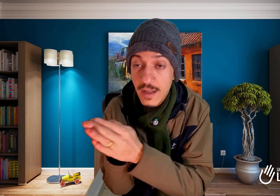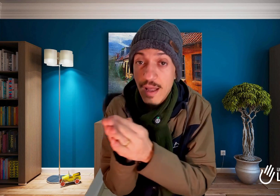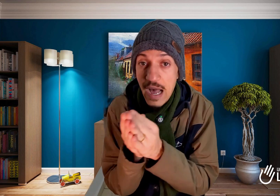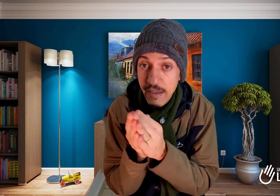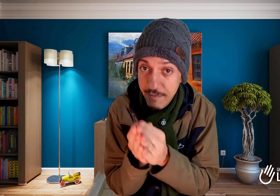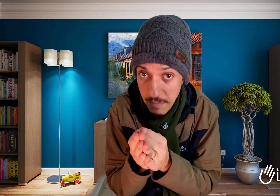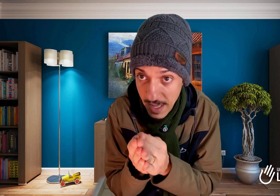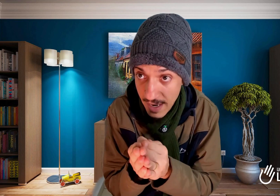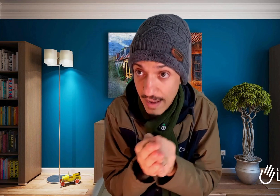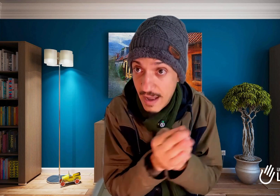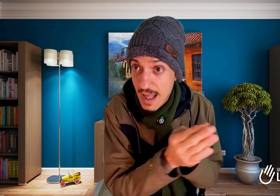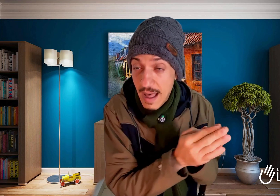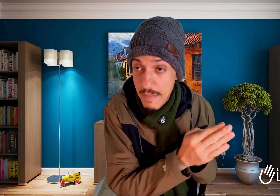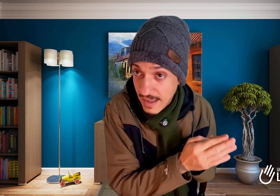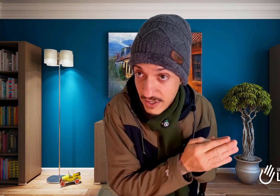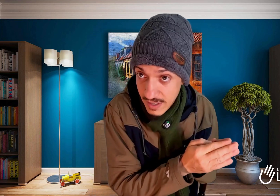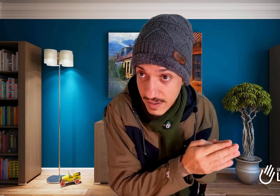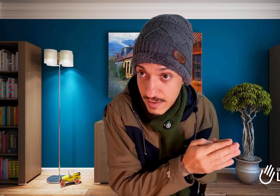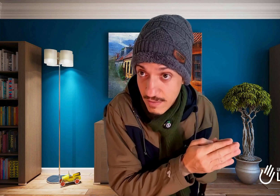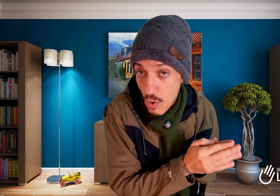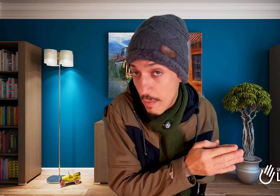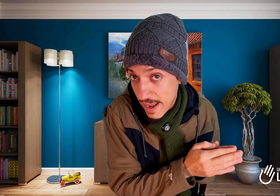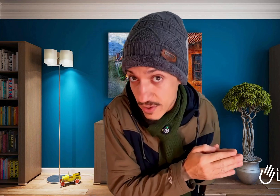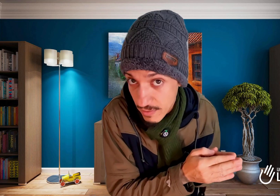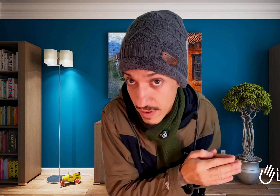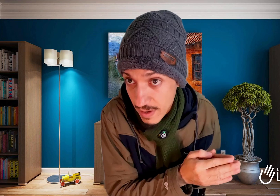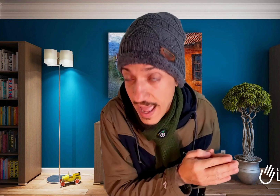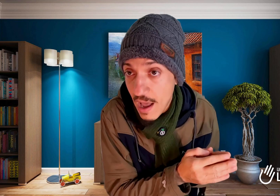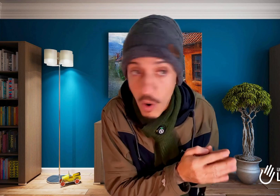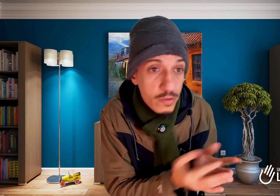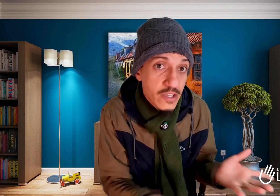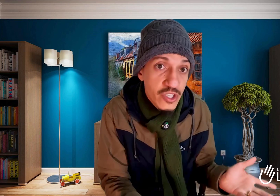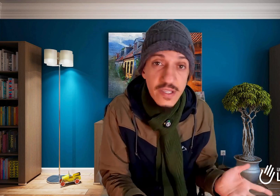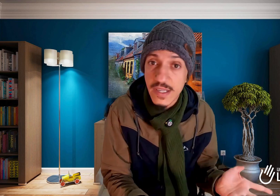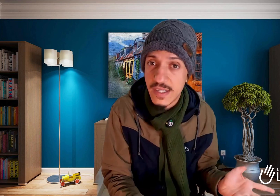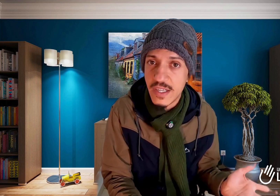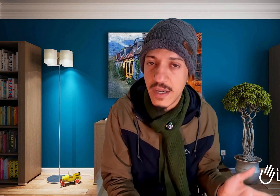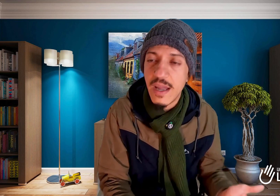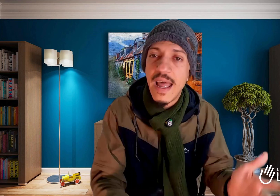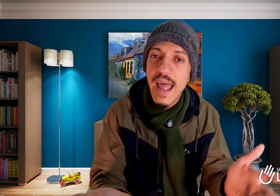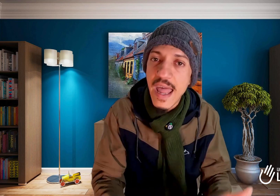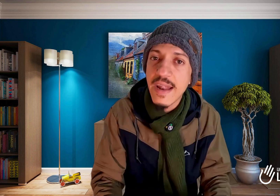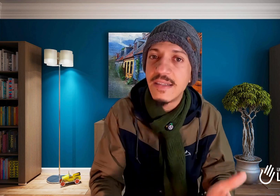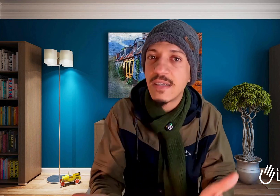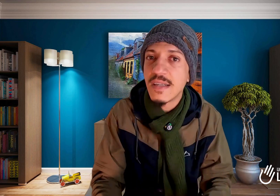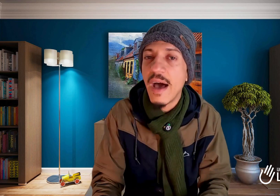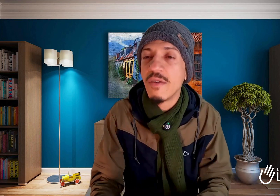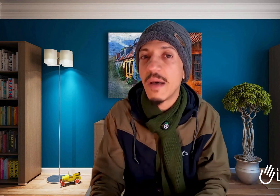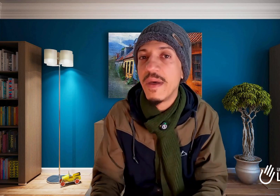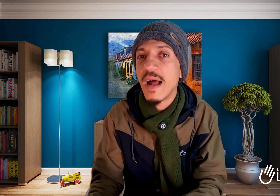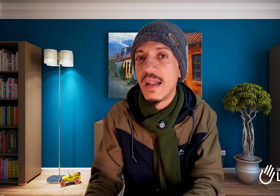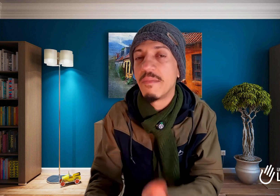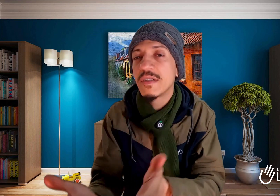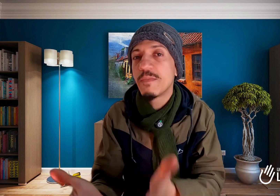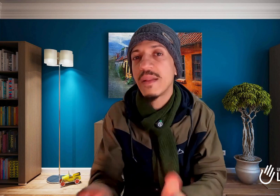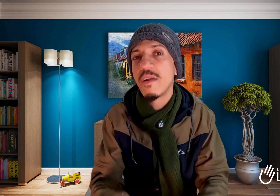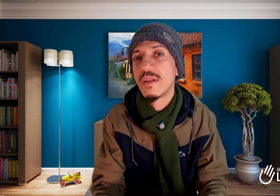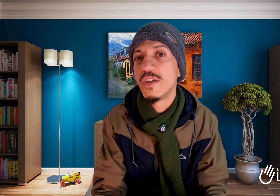a enfermeira, a médica, ou o médico, ou o dentista que seja, é necessário saber a Libras para ter o atendimento